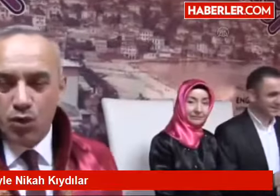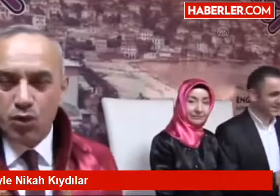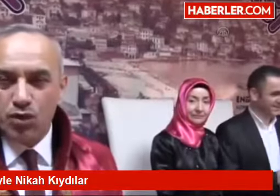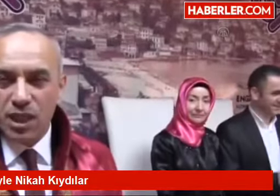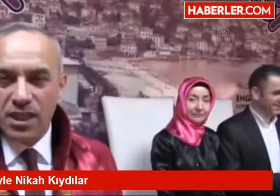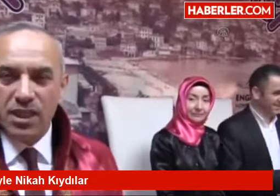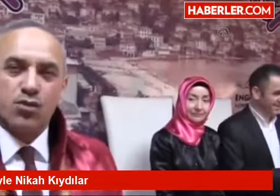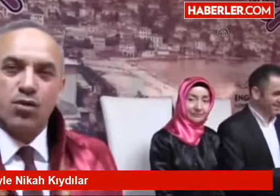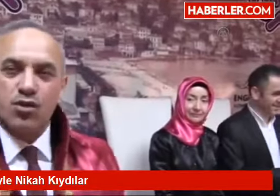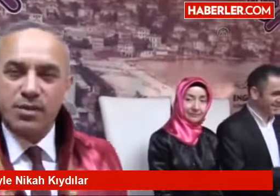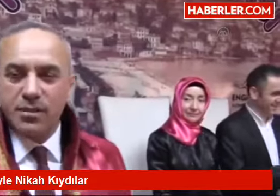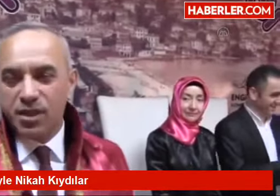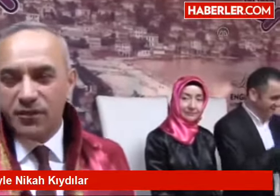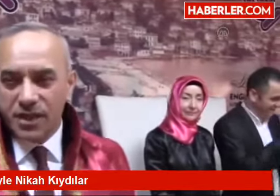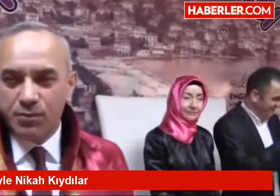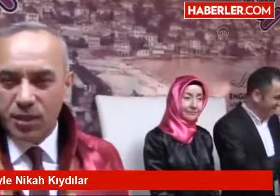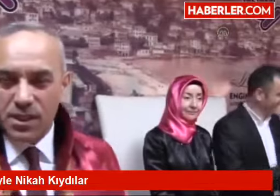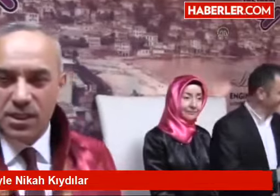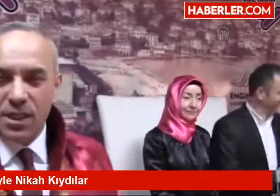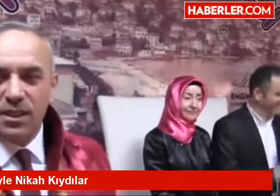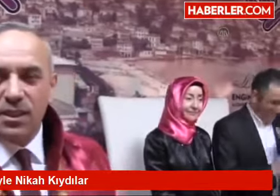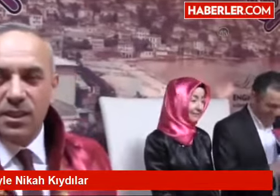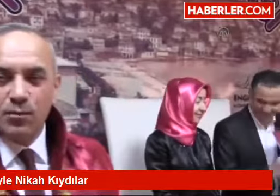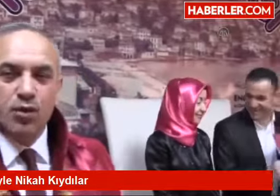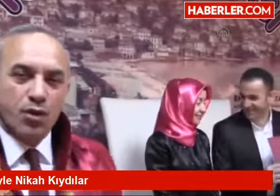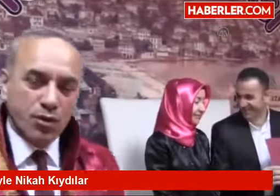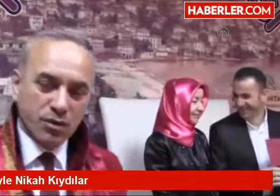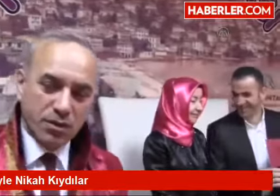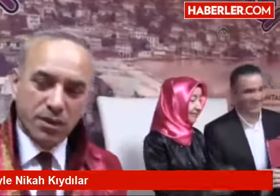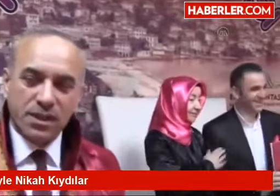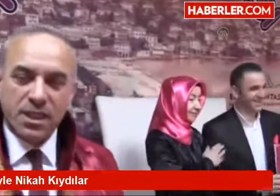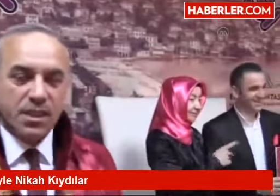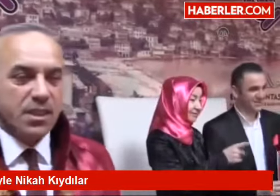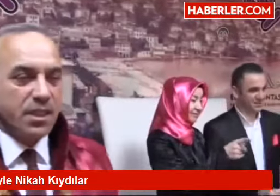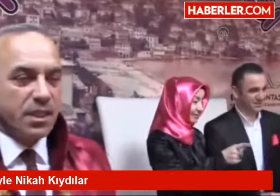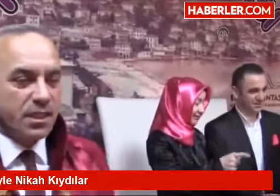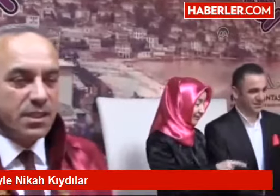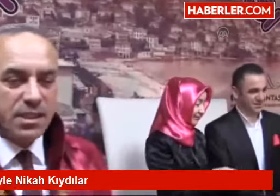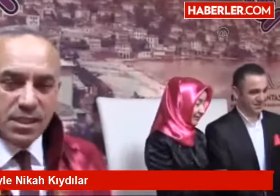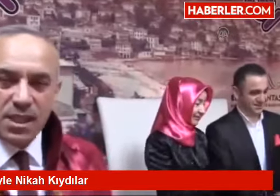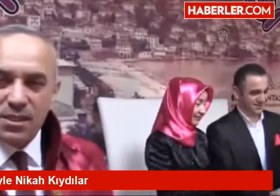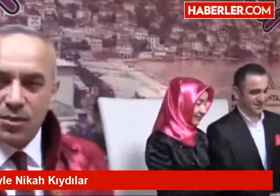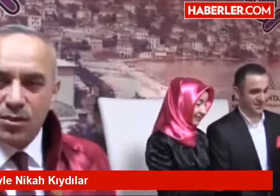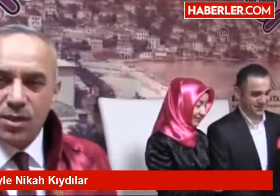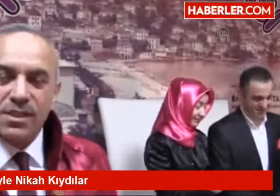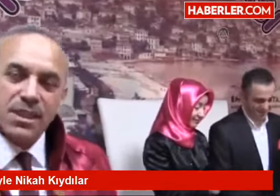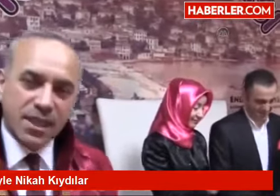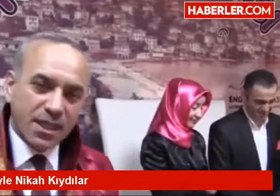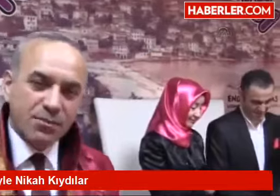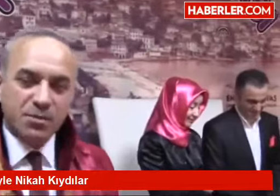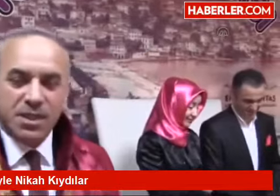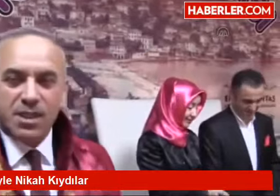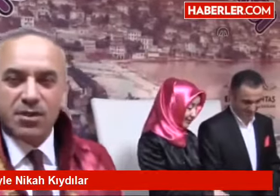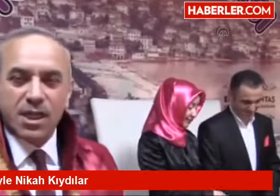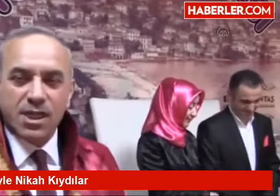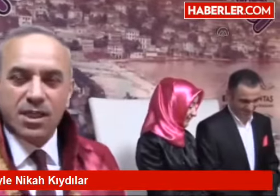İnsanların gönlü konuşunca dili çok konuşmasa da bir şey ifade etmiyor aslında. Bugün onu hissettik. Sessiz sedasız diyoruz ama